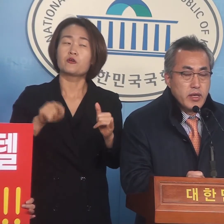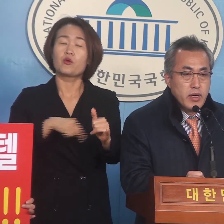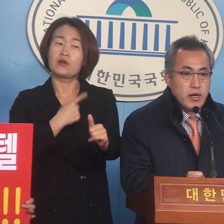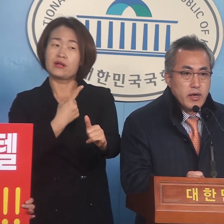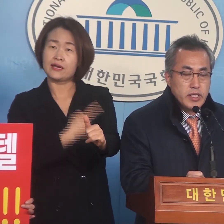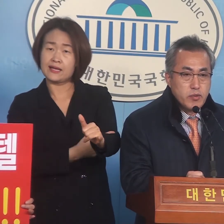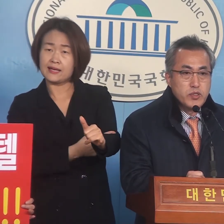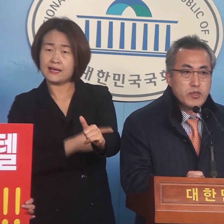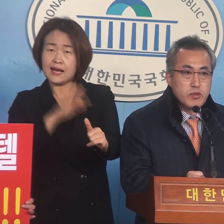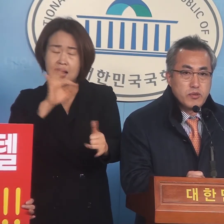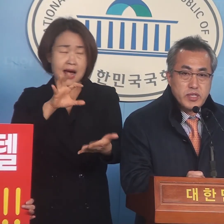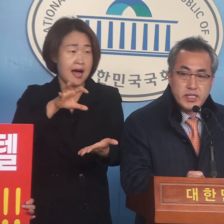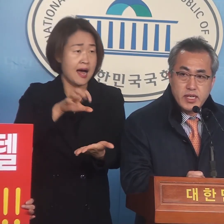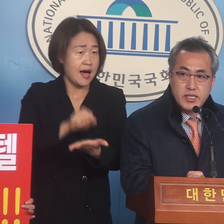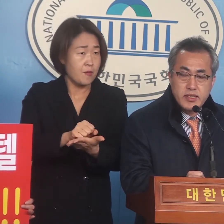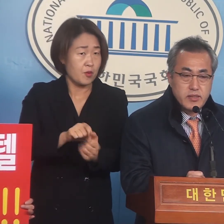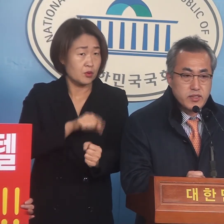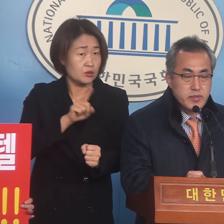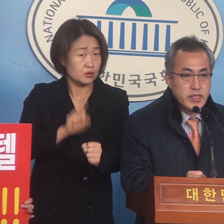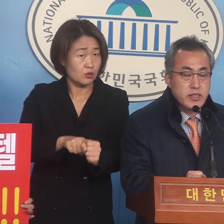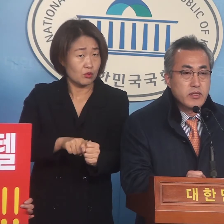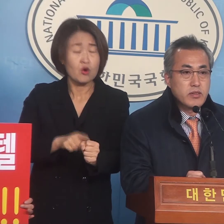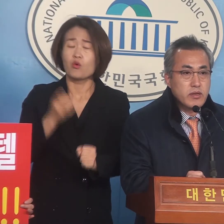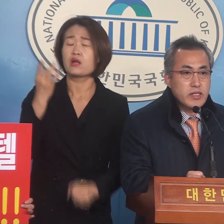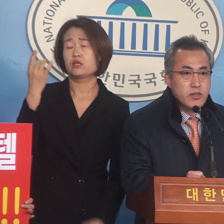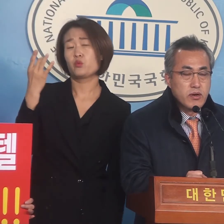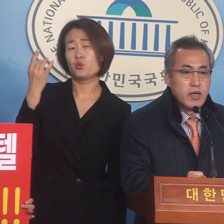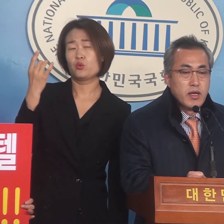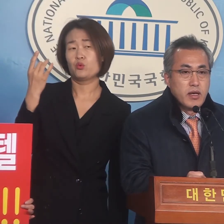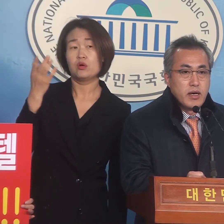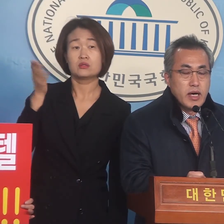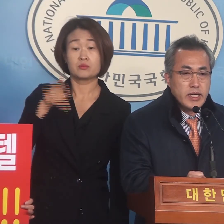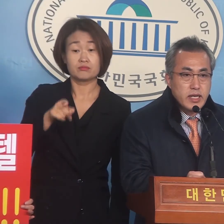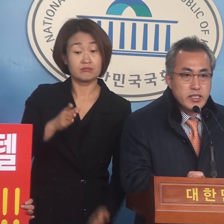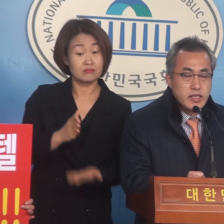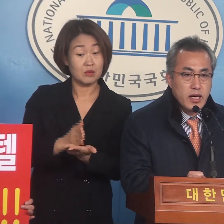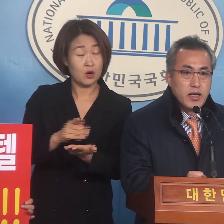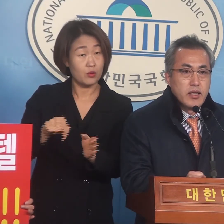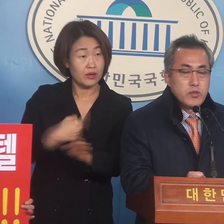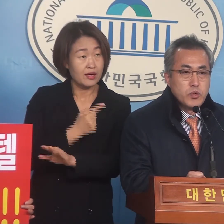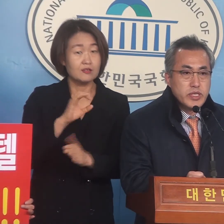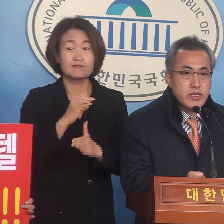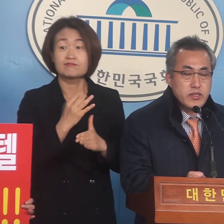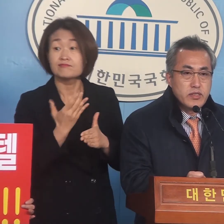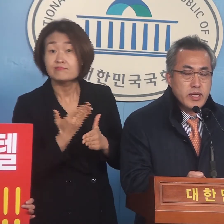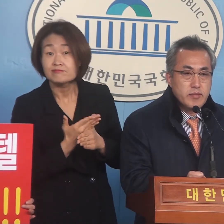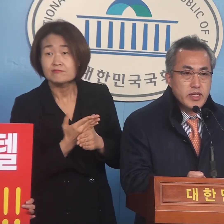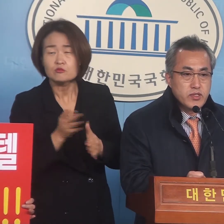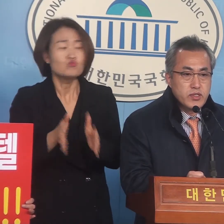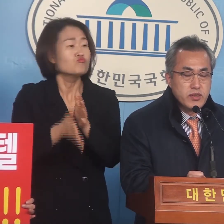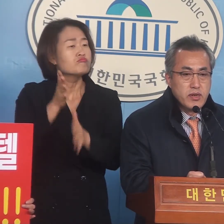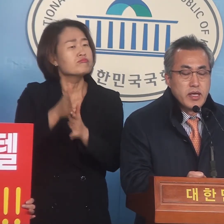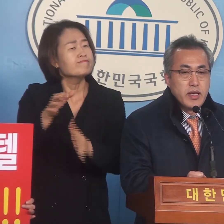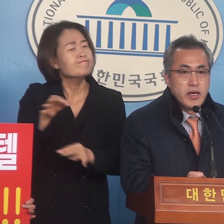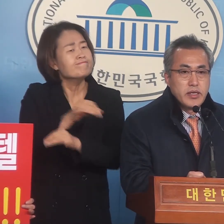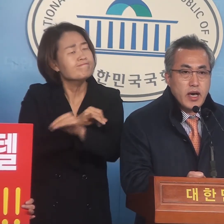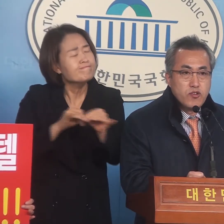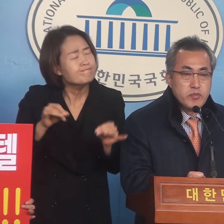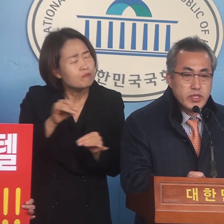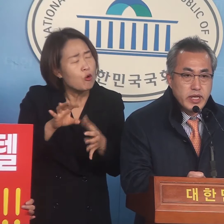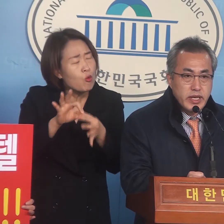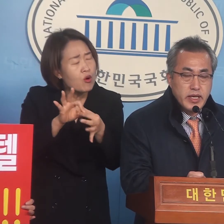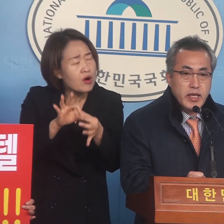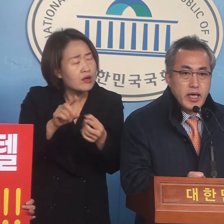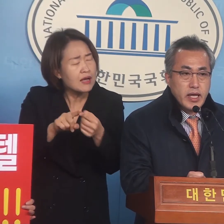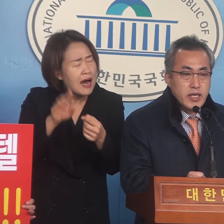차원, 기본적으로 우리가 찾아야 되는 거지만, 그걸 떠나서 안양시가 도시행정을 함에 있어서